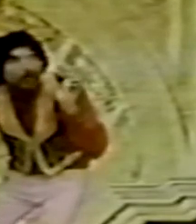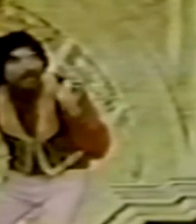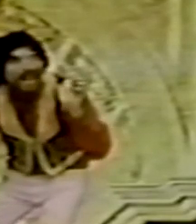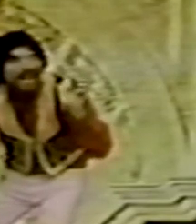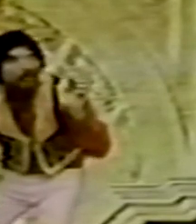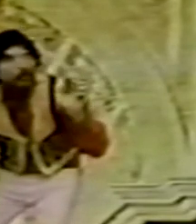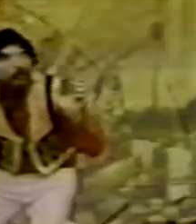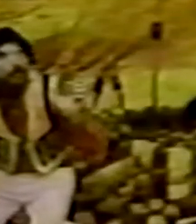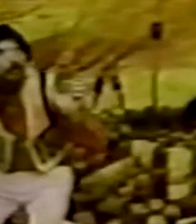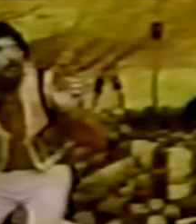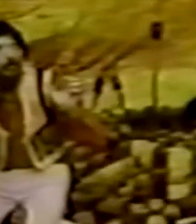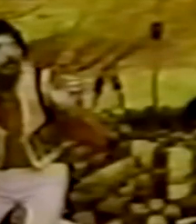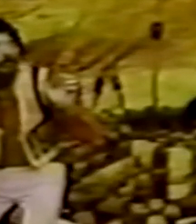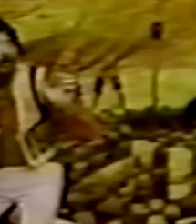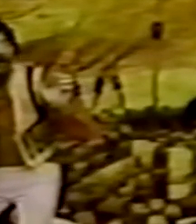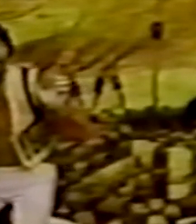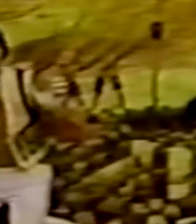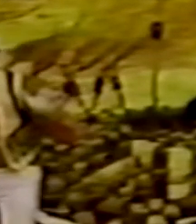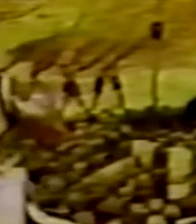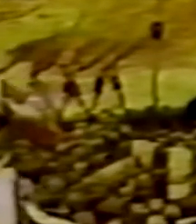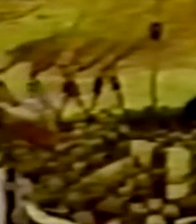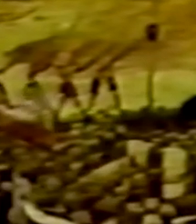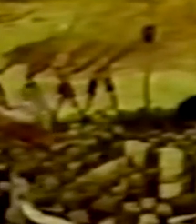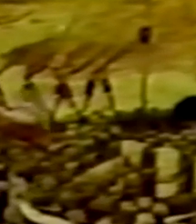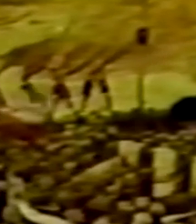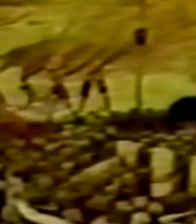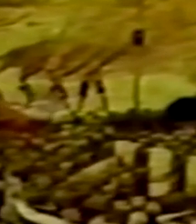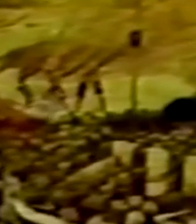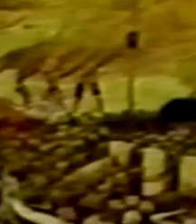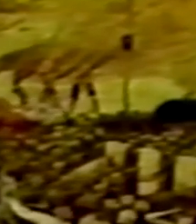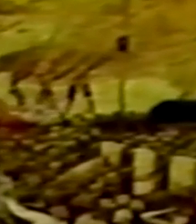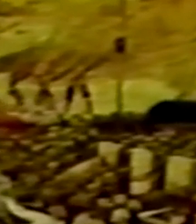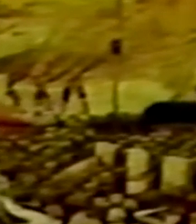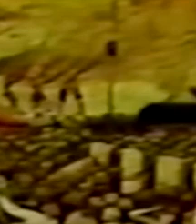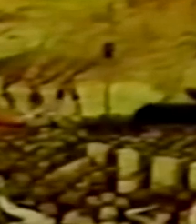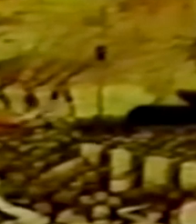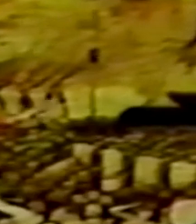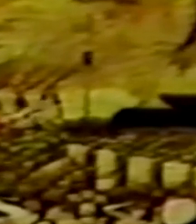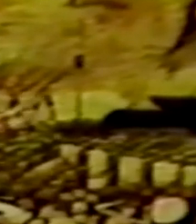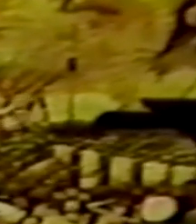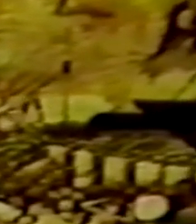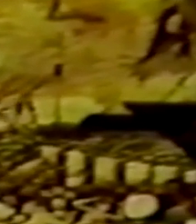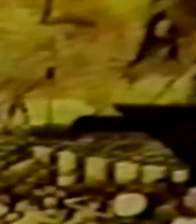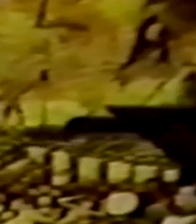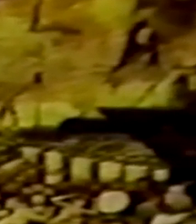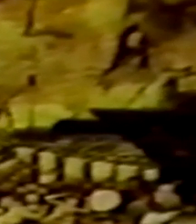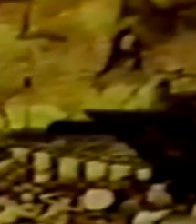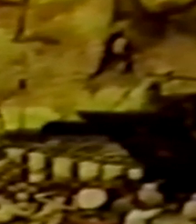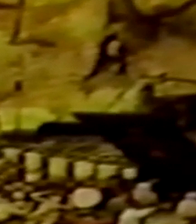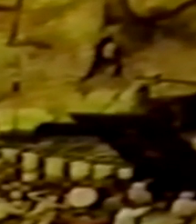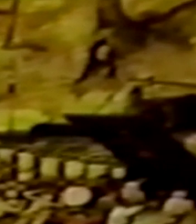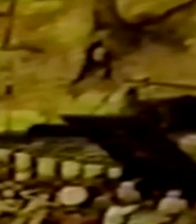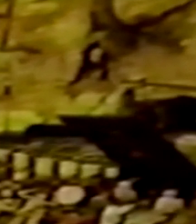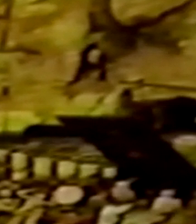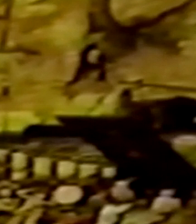ao teu lado. Você pensa em mim toda hora, me come,